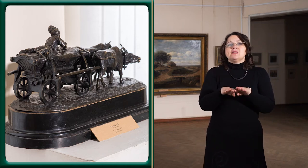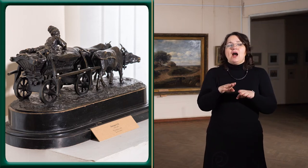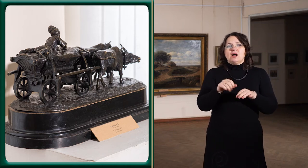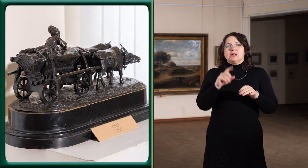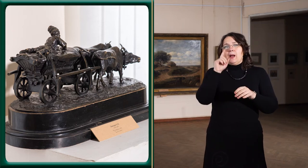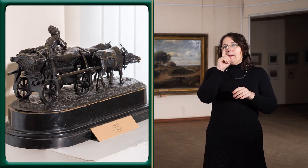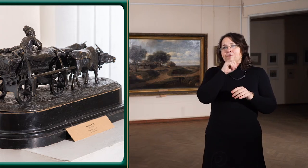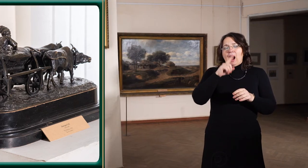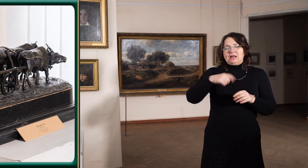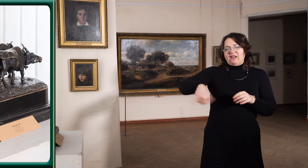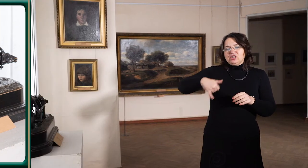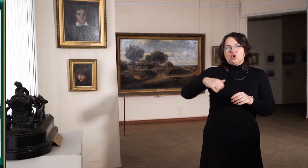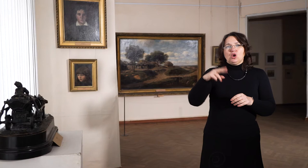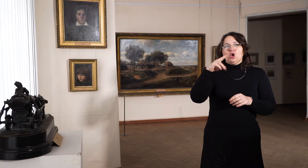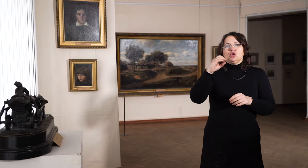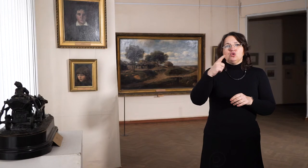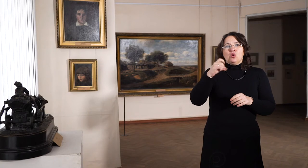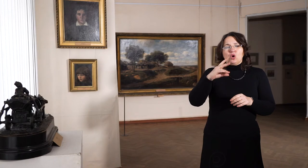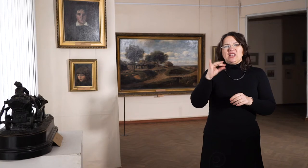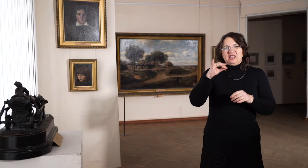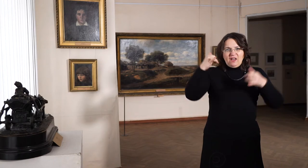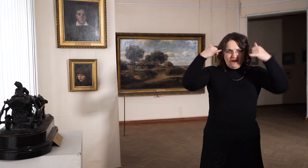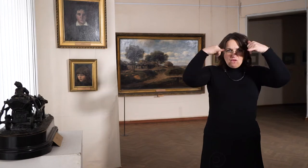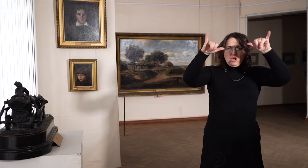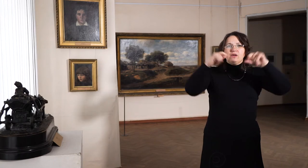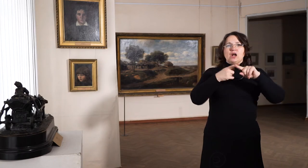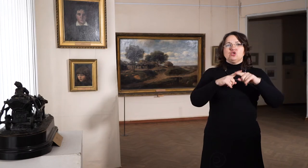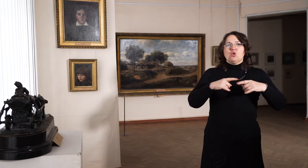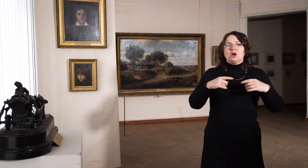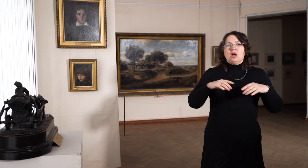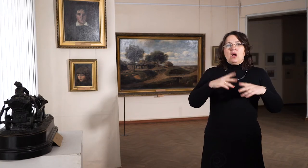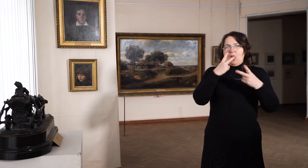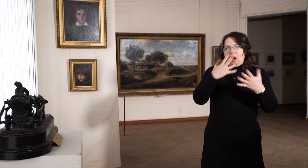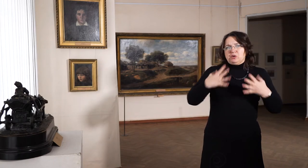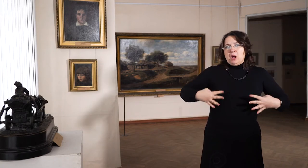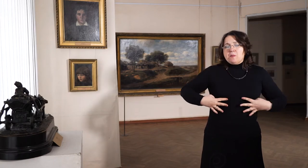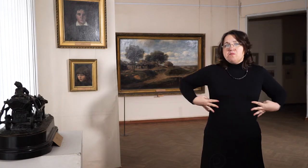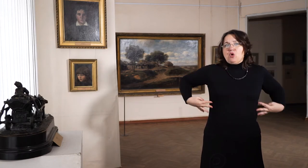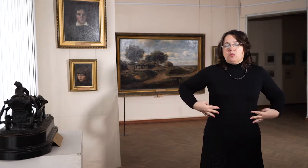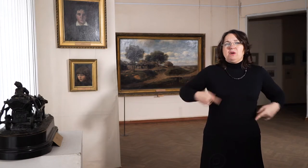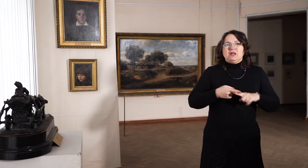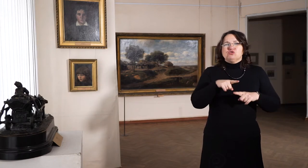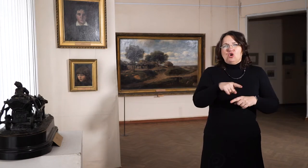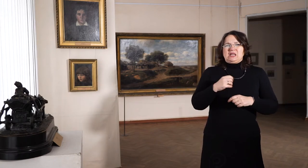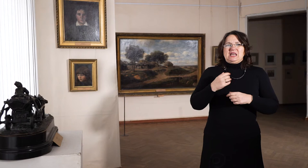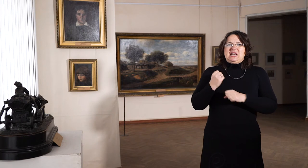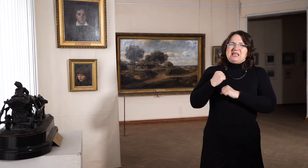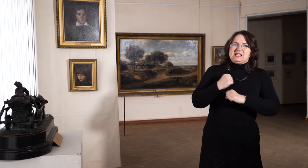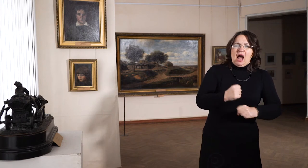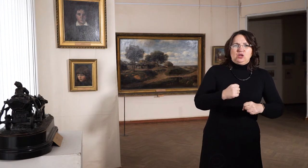дегтем, и валы, у которых обнажены ребра, потому что они показаны в динамике, тянут телегу, мешок человека,